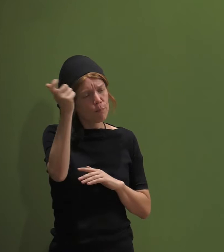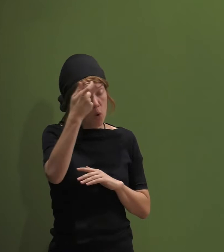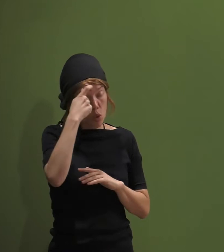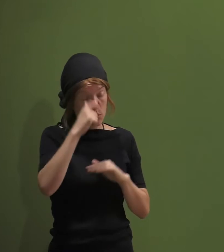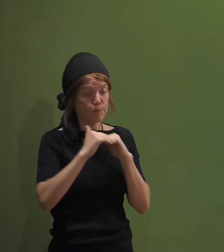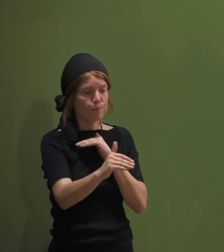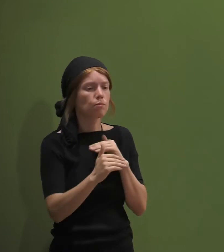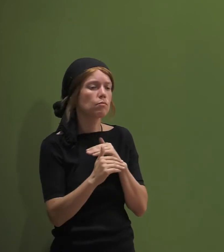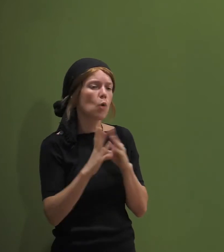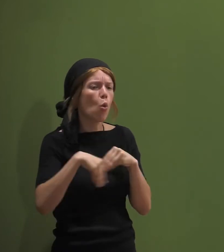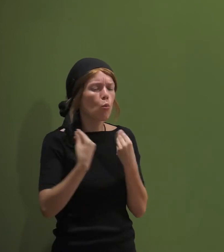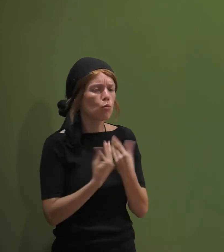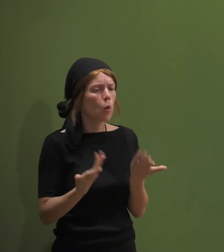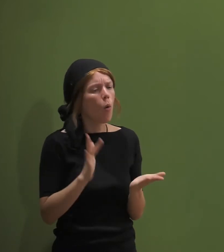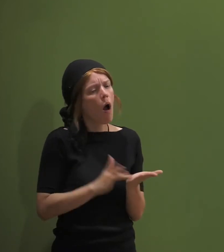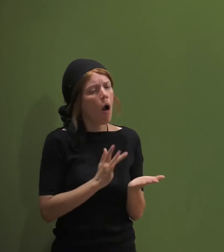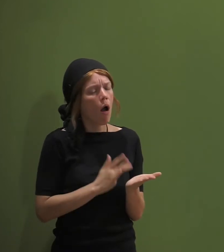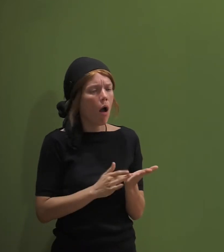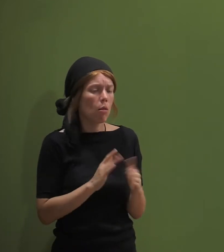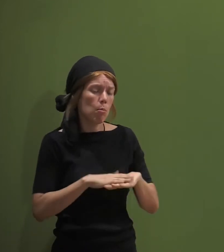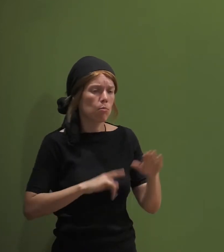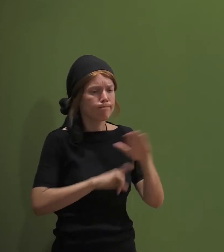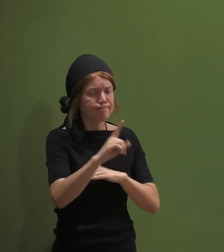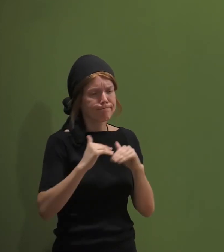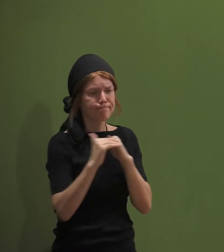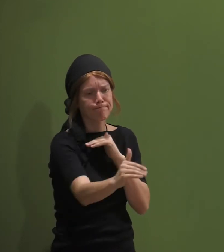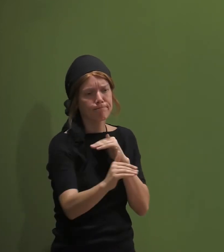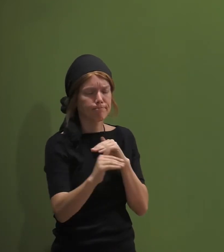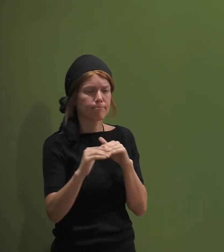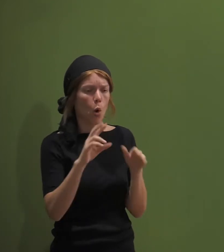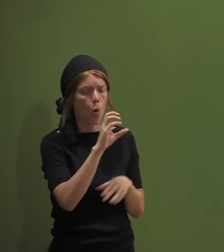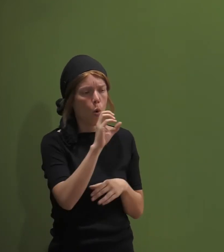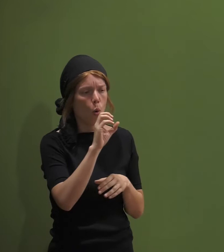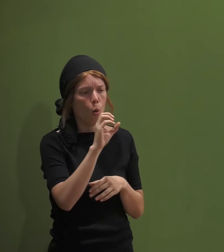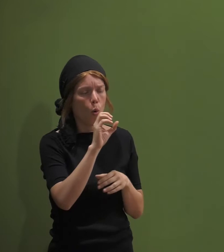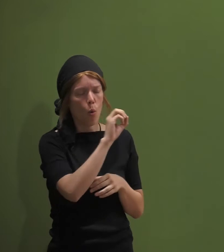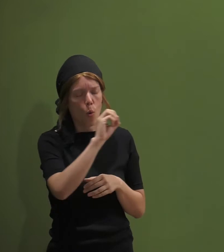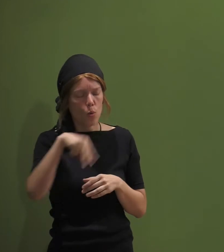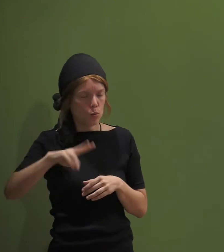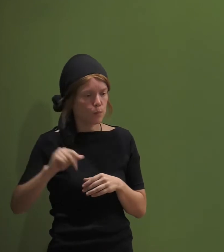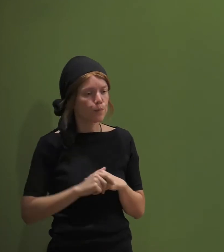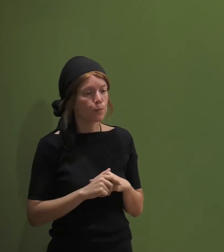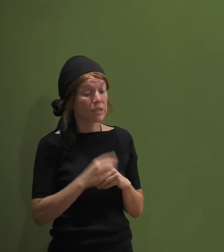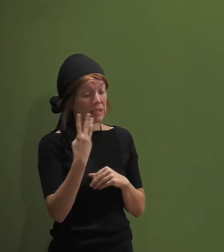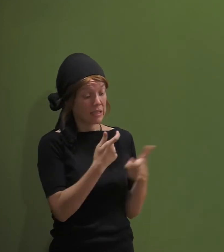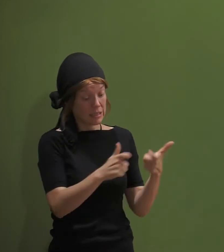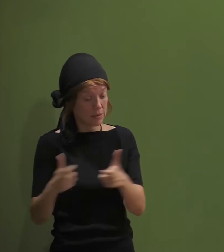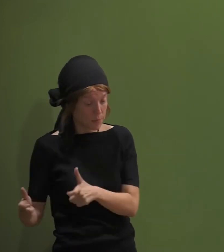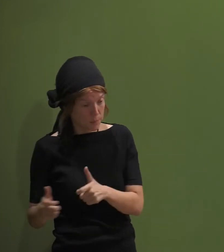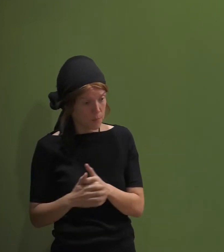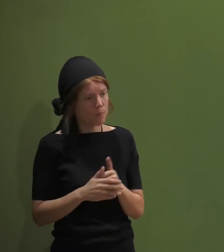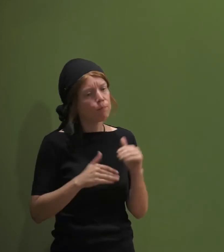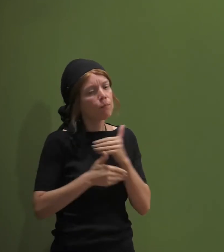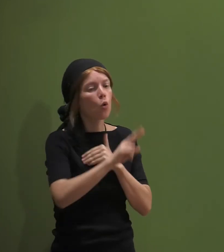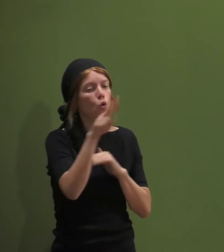de los documentos básicos es la Agenda para el Desarrollo Sostenible de las Naciones Unidas, que incluye tres objetivos relacionados con el sector agrario para el